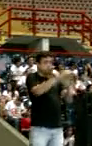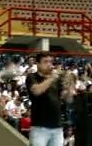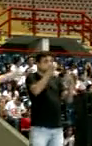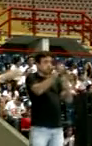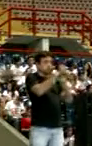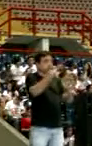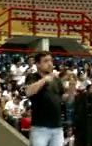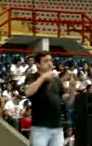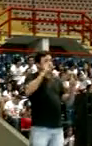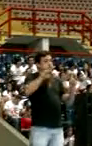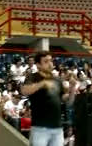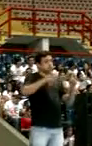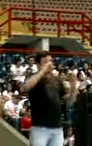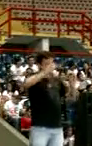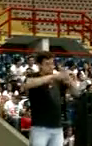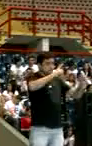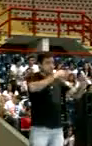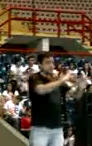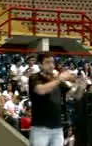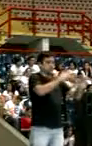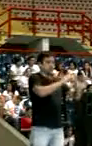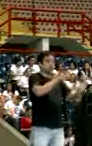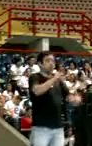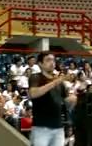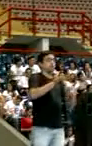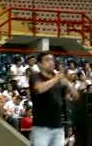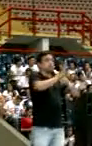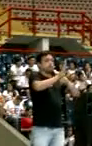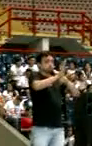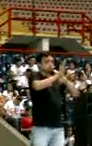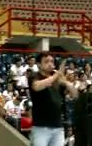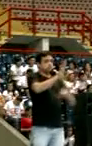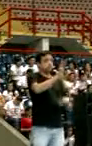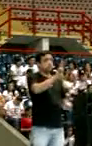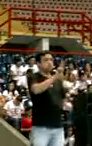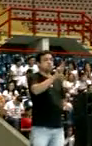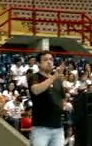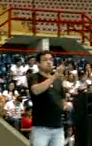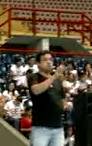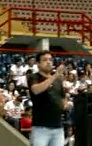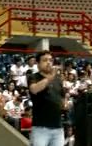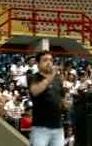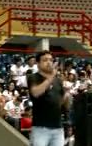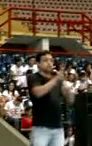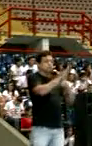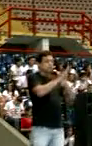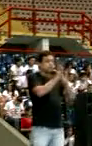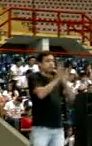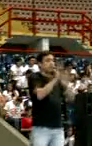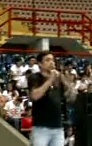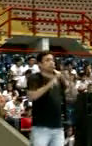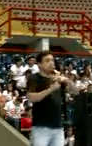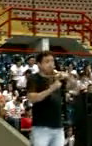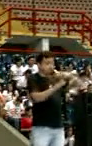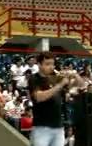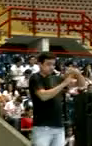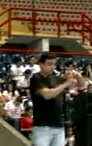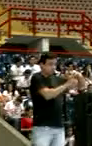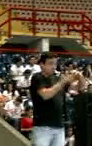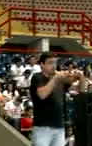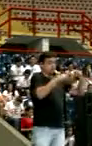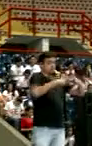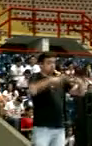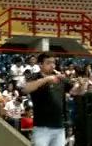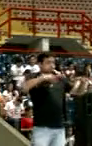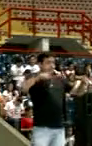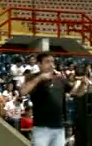que comanda essa cidade. É o burguês. Por que burguês, professor? Porque a feira... Quando ela começou a